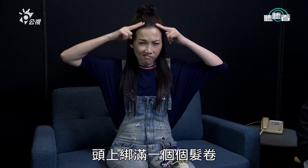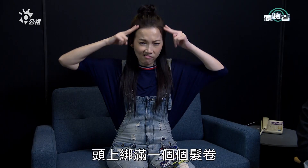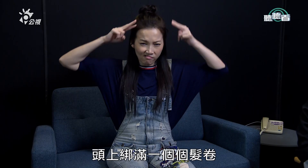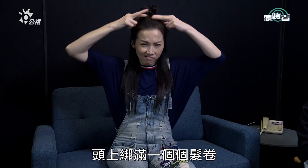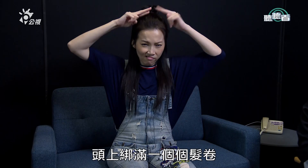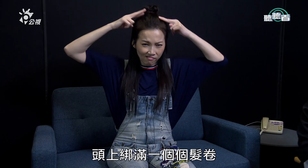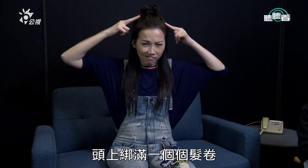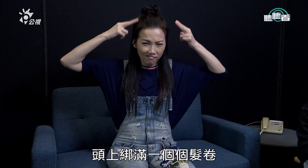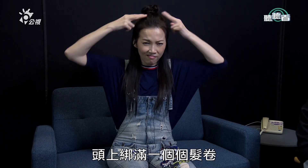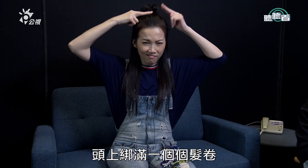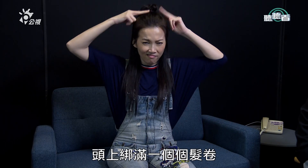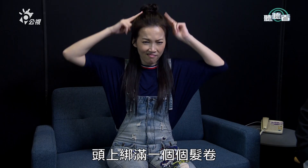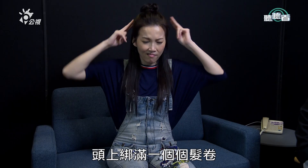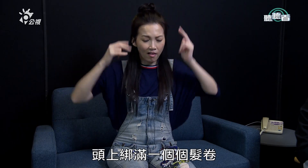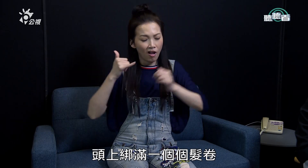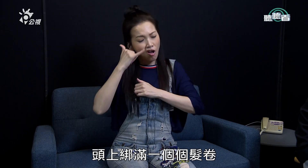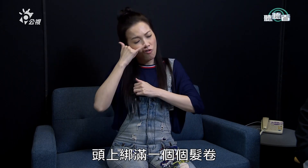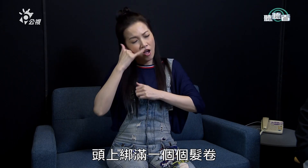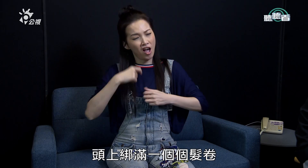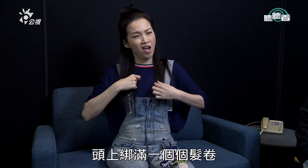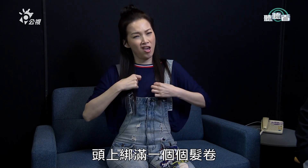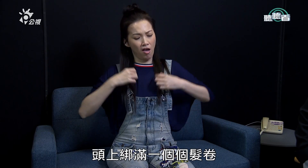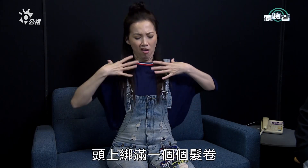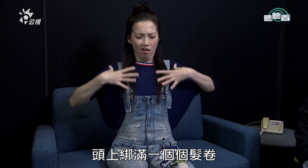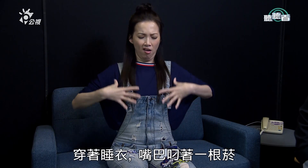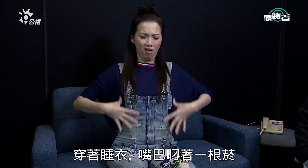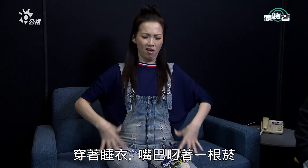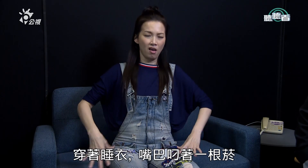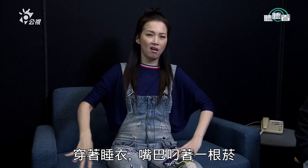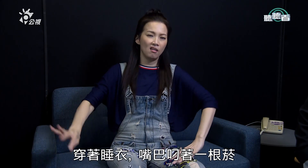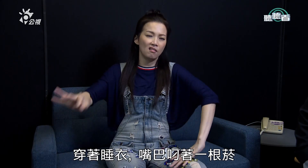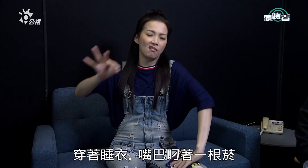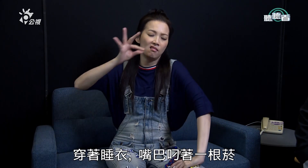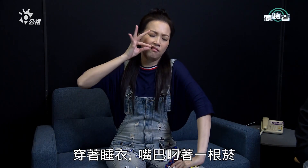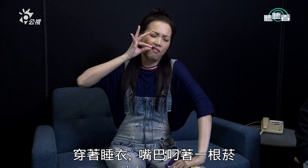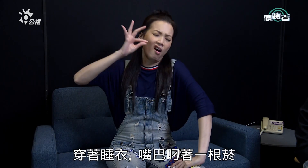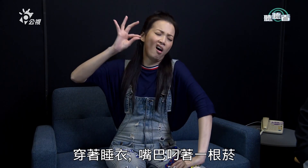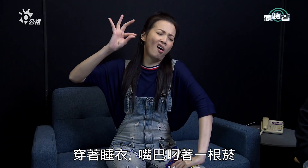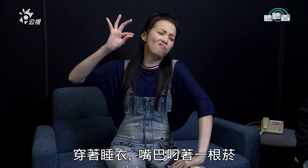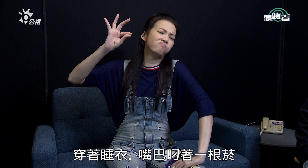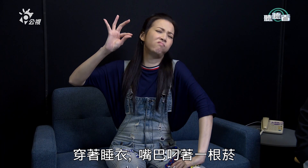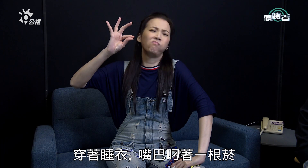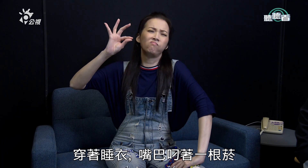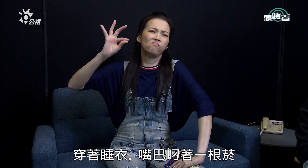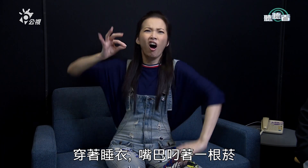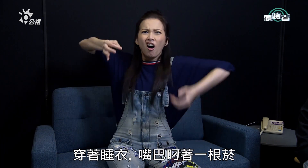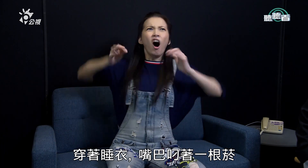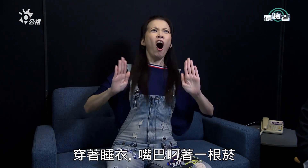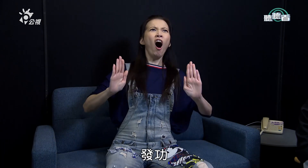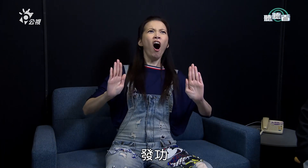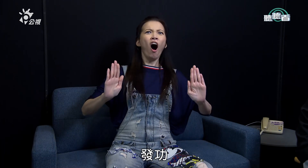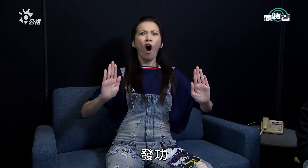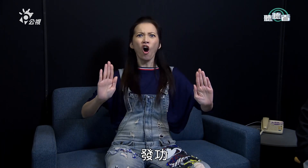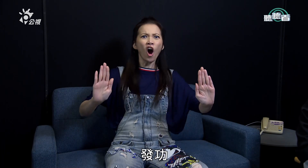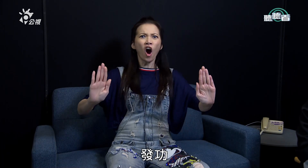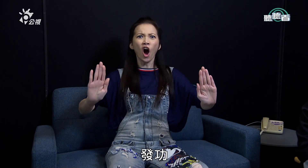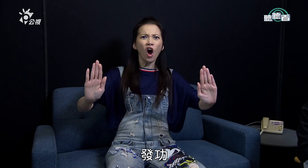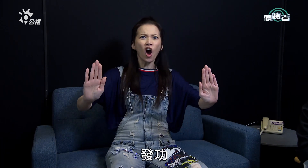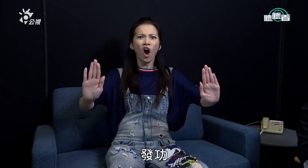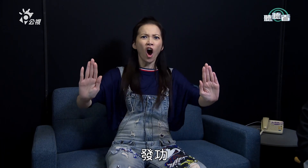头上绑满一个个发卷，穿着睡衣，嘴巴呢叼着一根烟，发功。